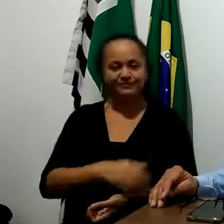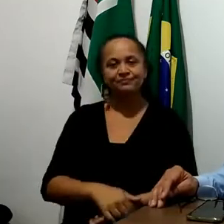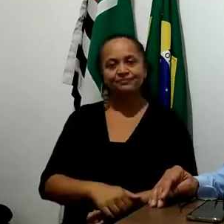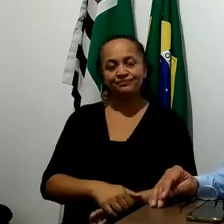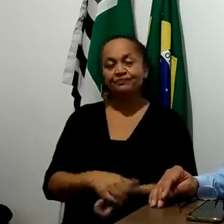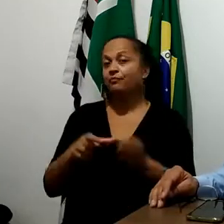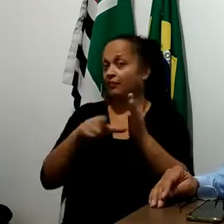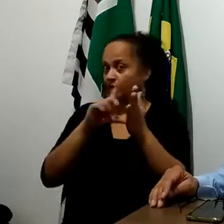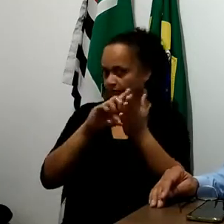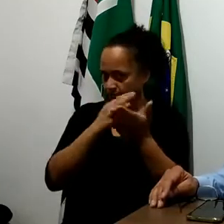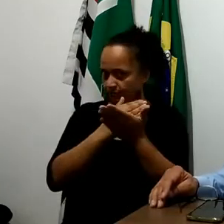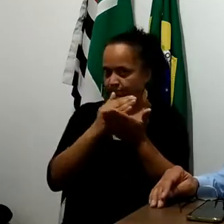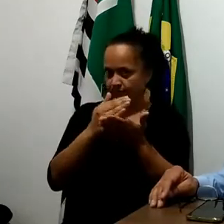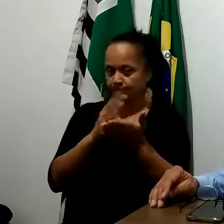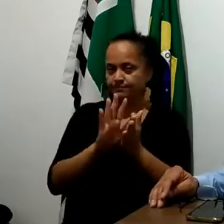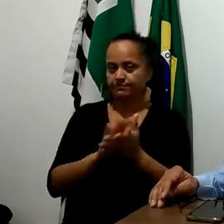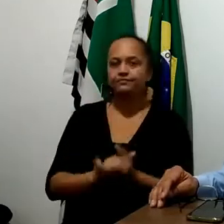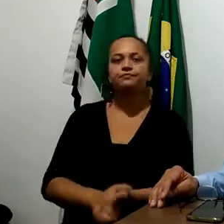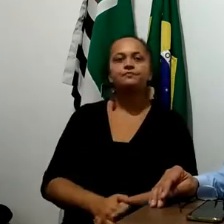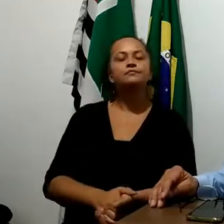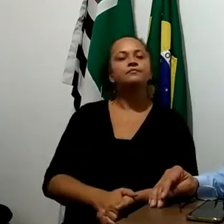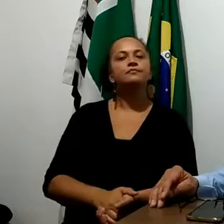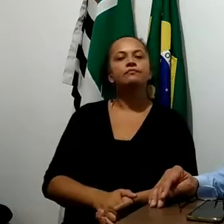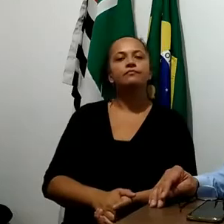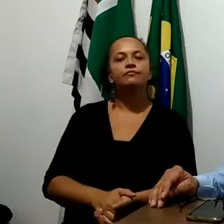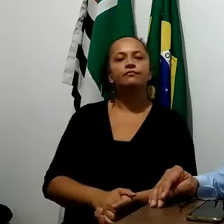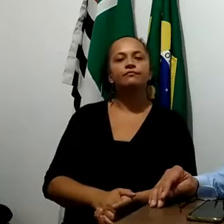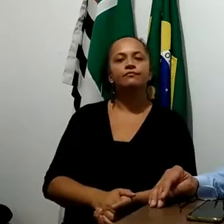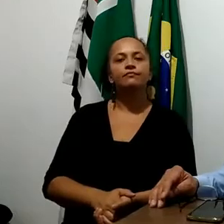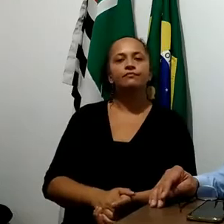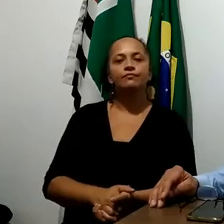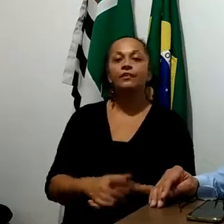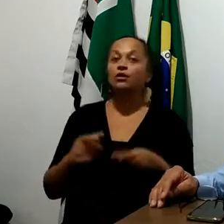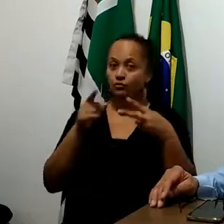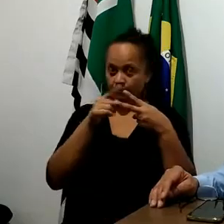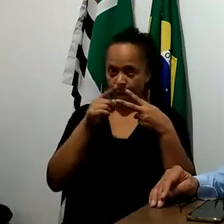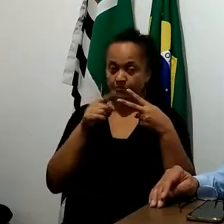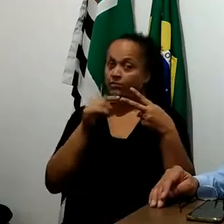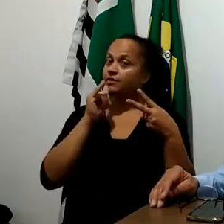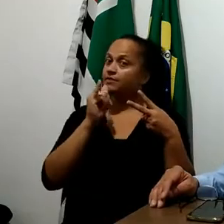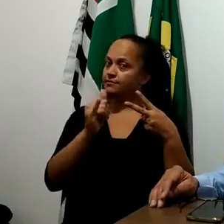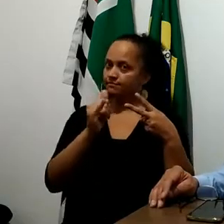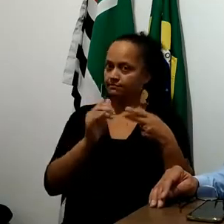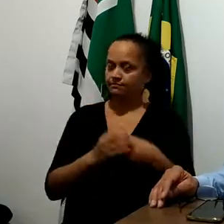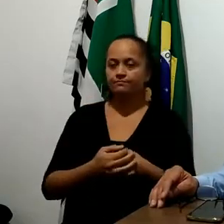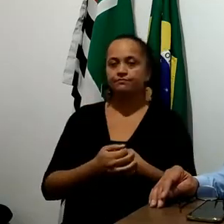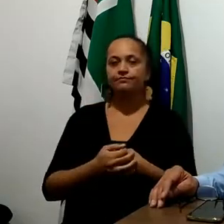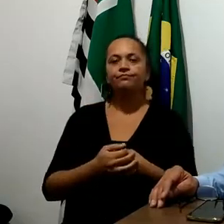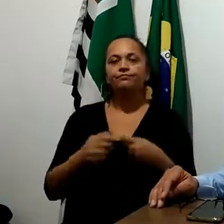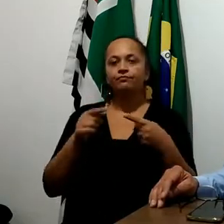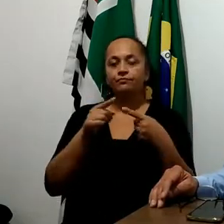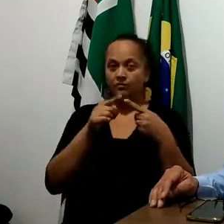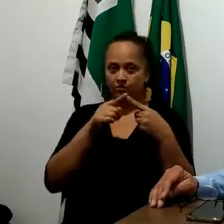sobre a palavra de Deus, eu queria te dar dois avisos. Um aviso é que